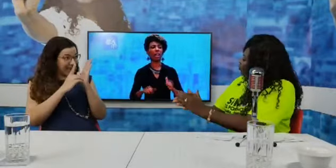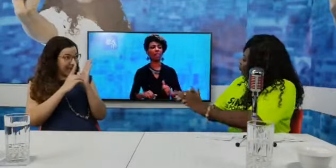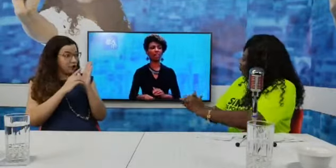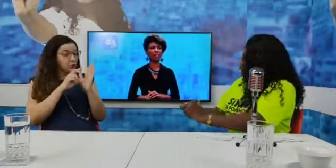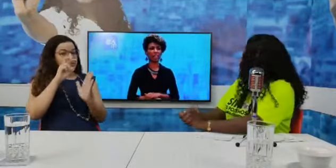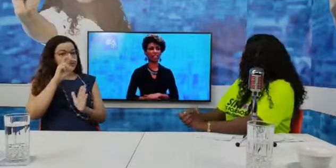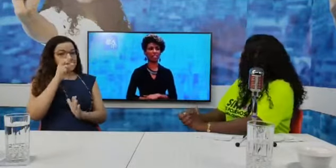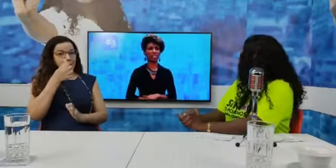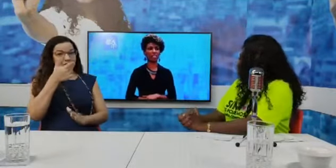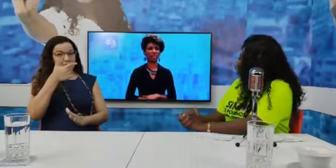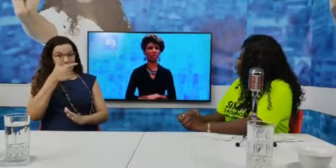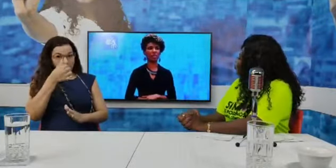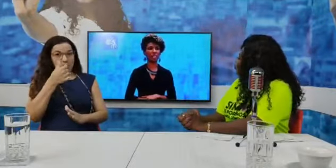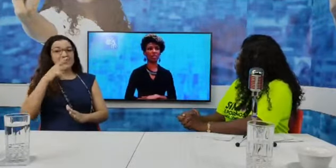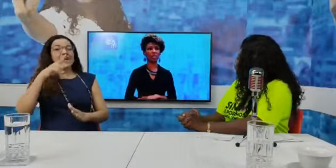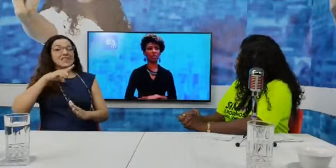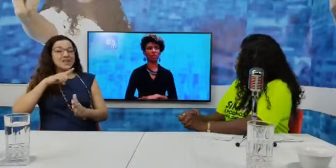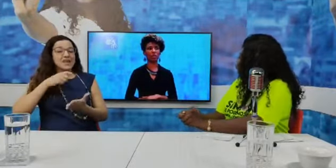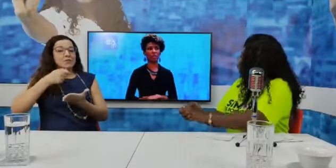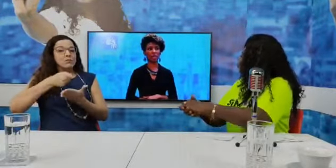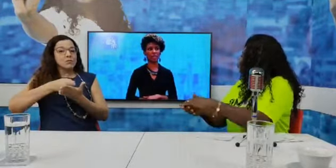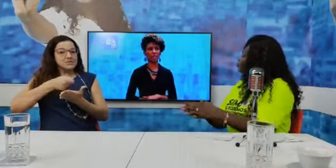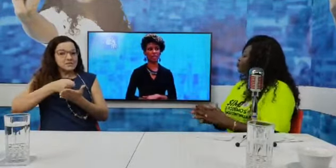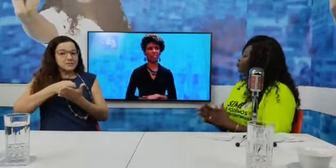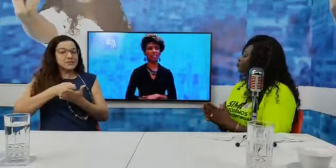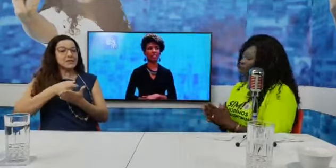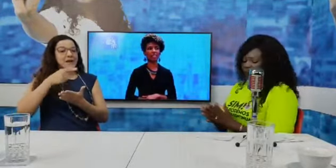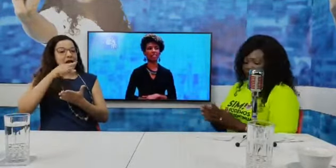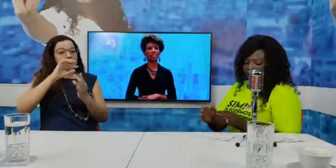É verdade, gente. O decreto 5626